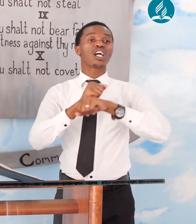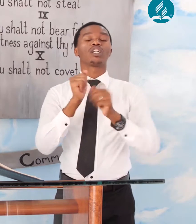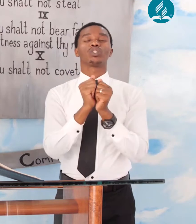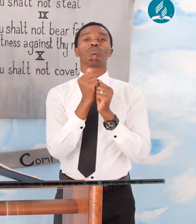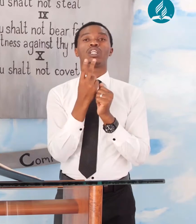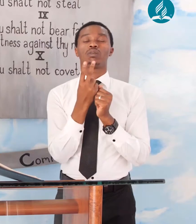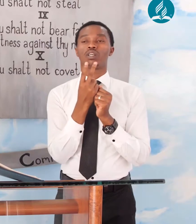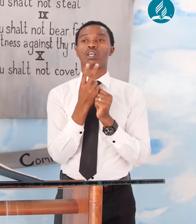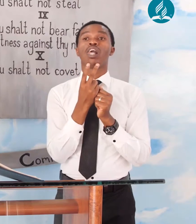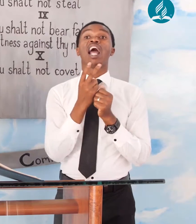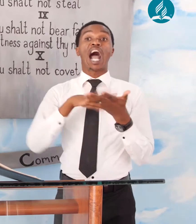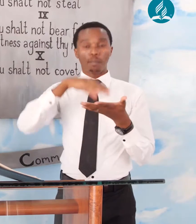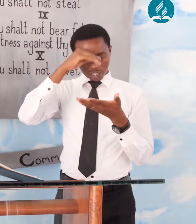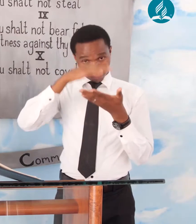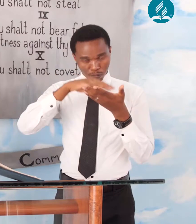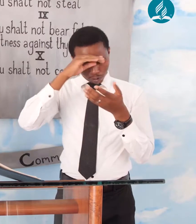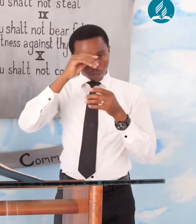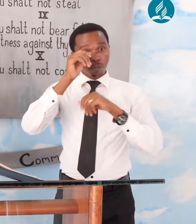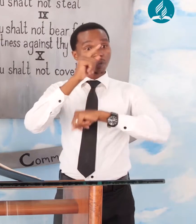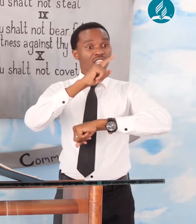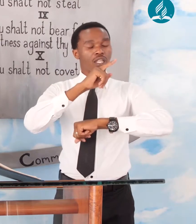bwo bwose bwari busigaye.